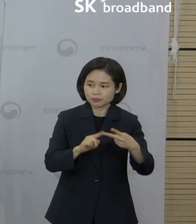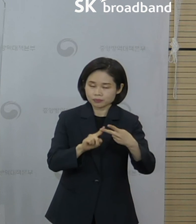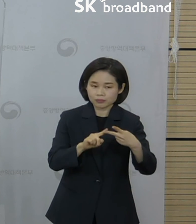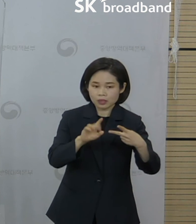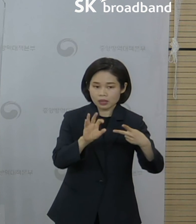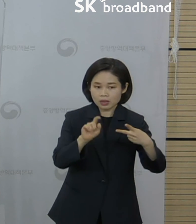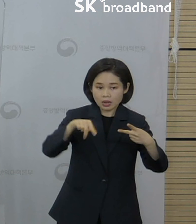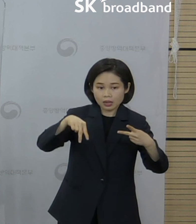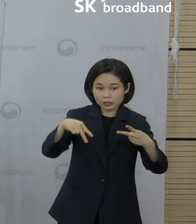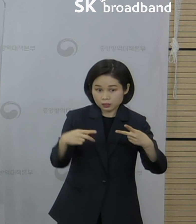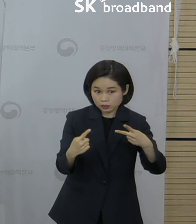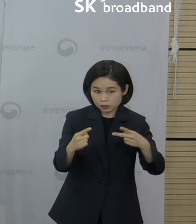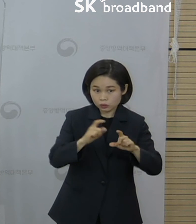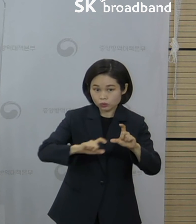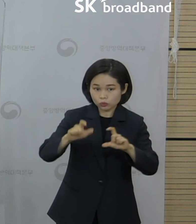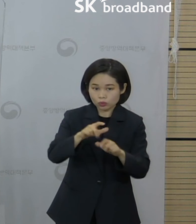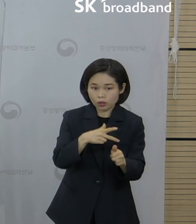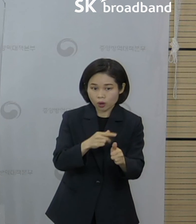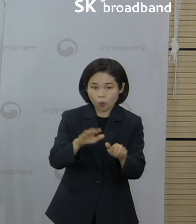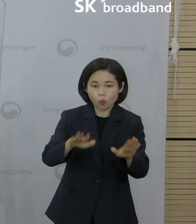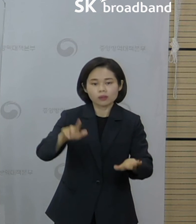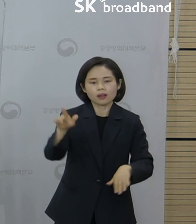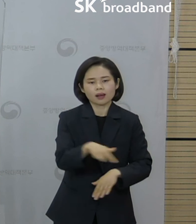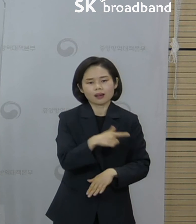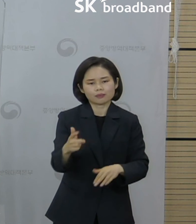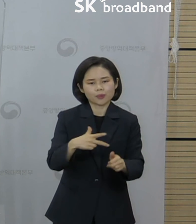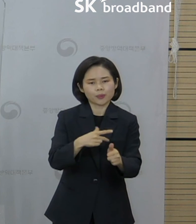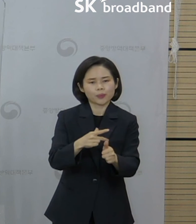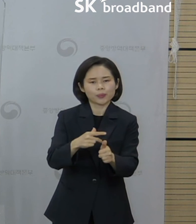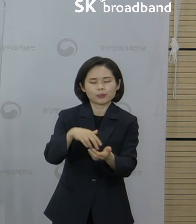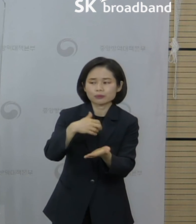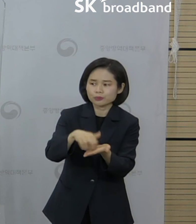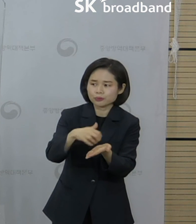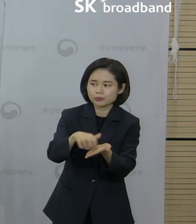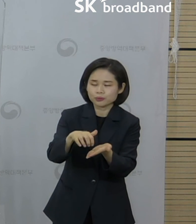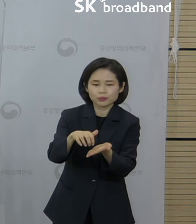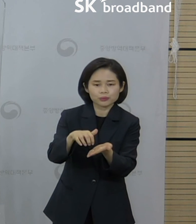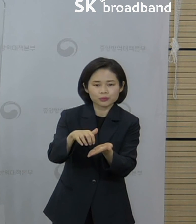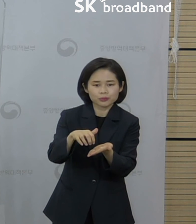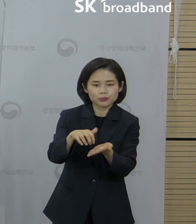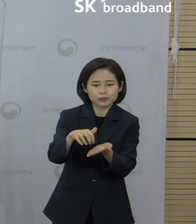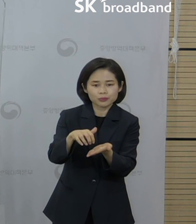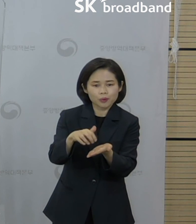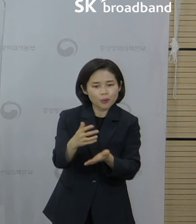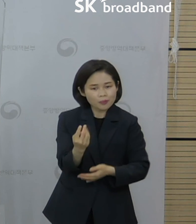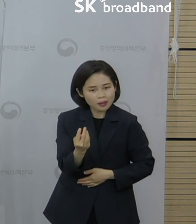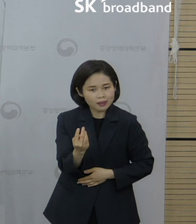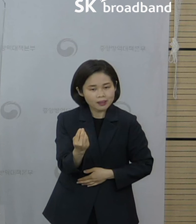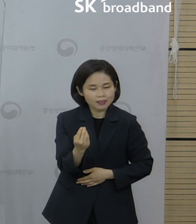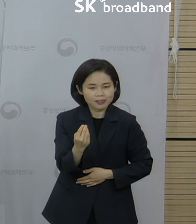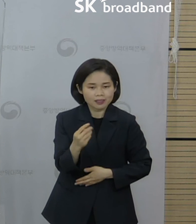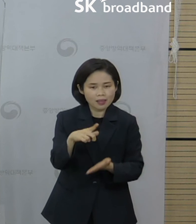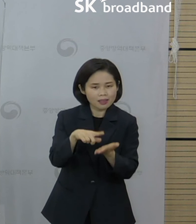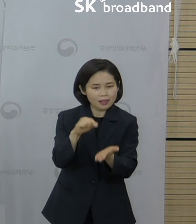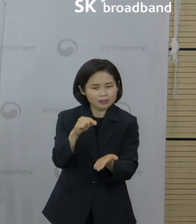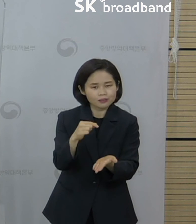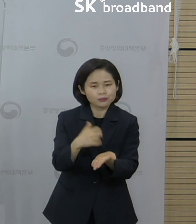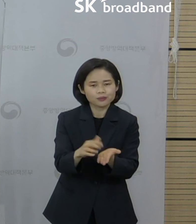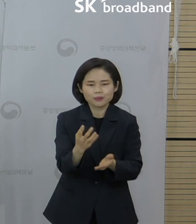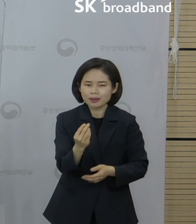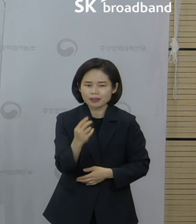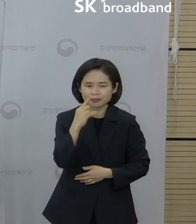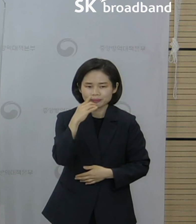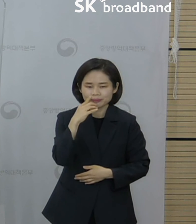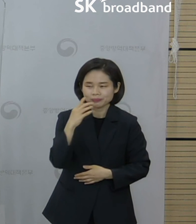아스트라제네카 추가 접종자 등 오늘 하루 백신 접종자의 숫자 추정치가 궁금하다 질문 주셨습니다.